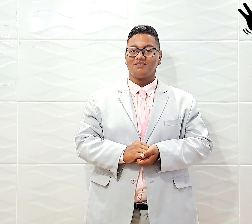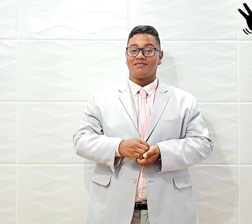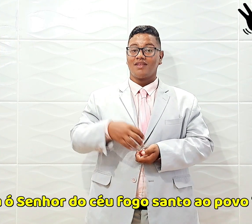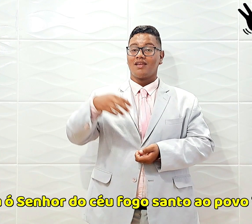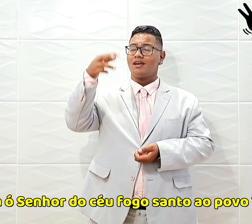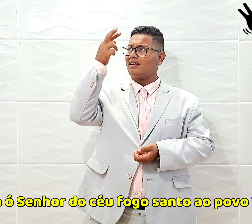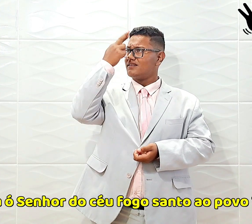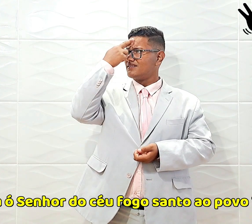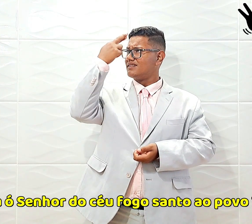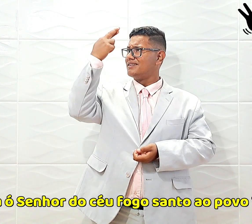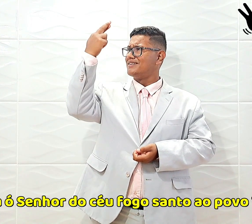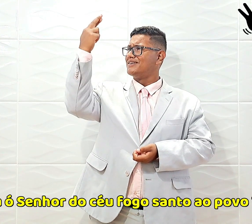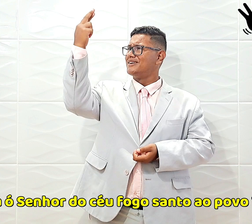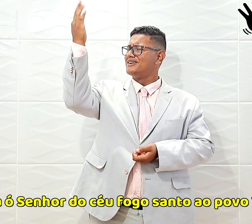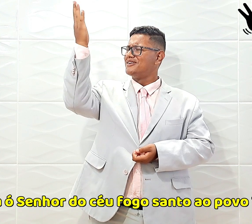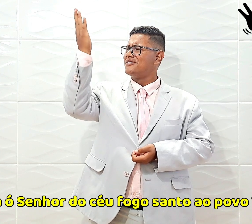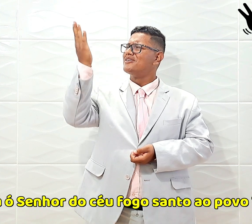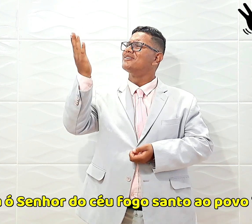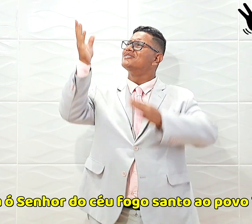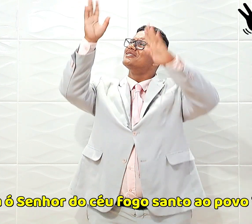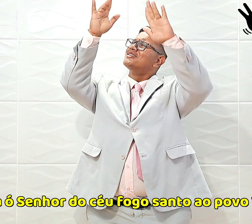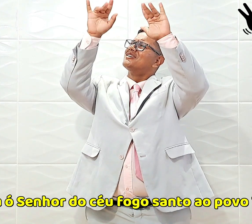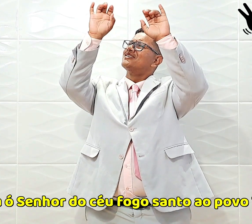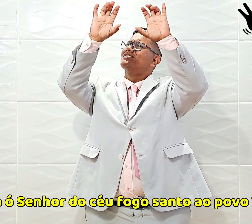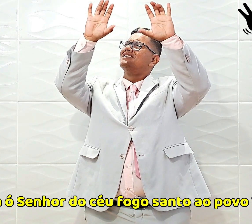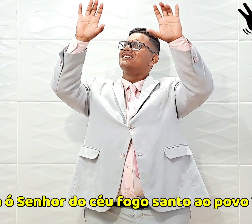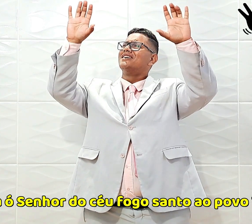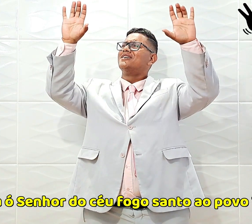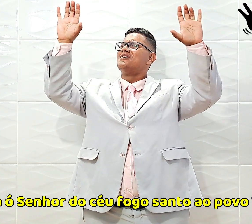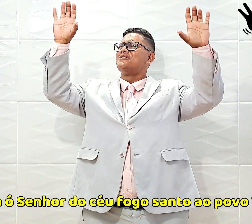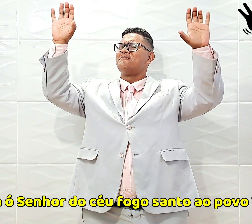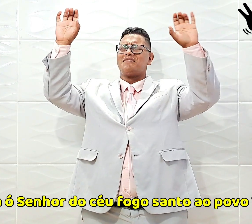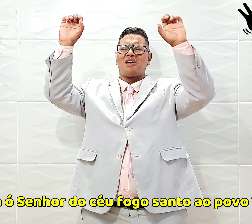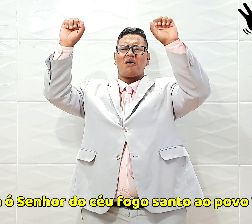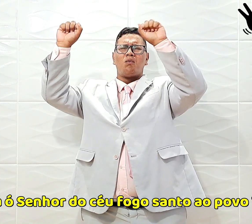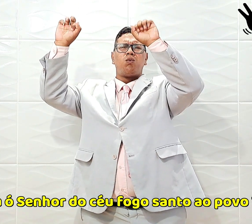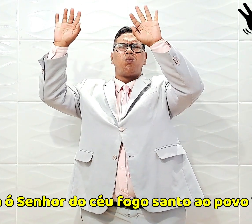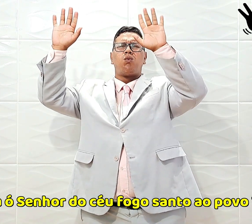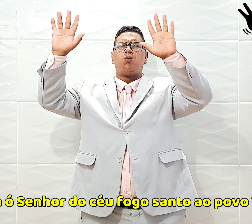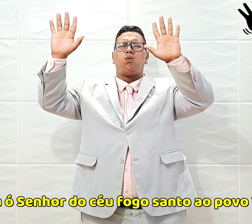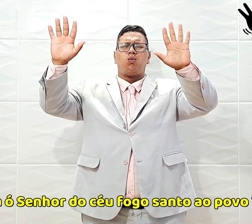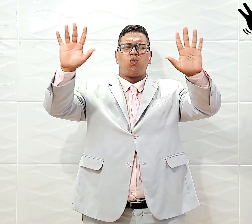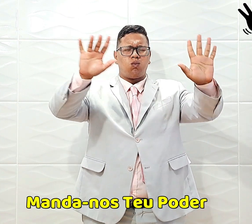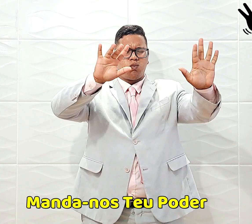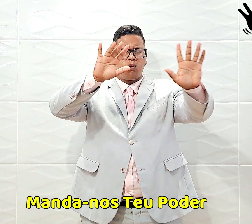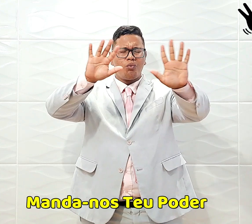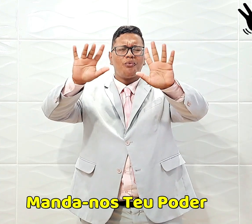Manda, ó Senhor do céu, fogo santo ao povo teu. Manda